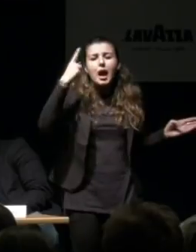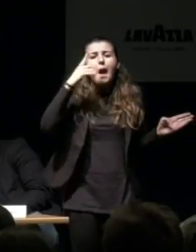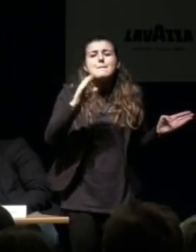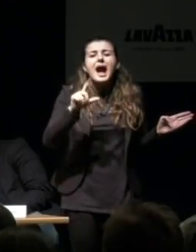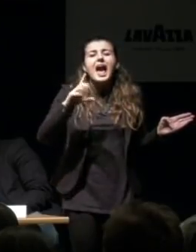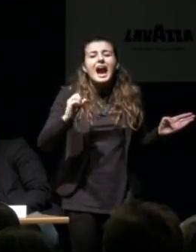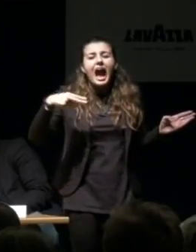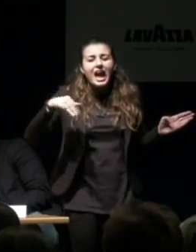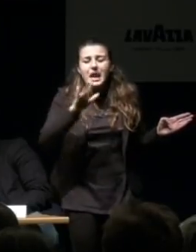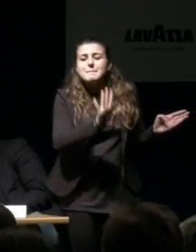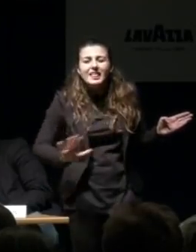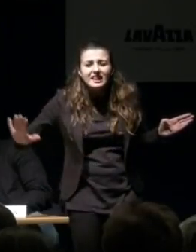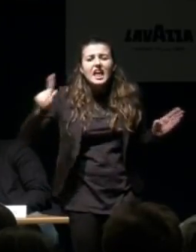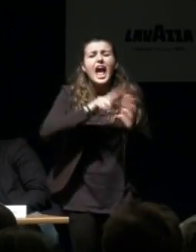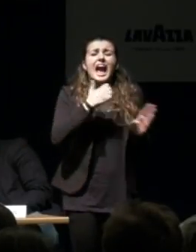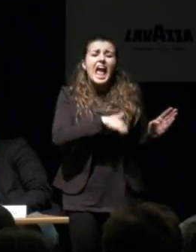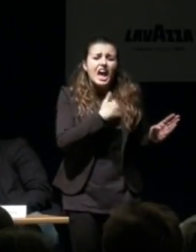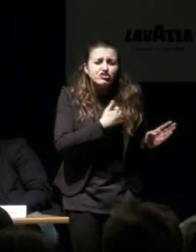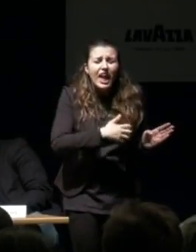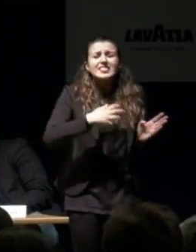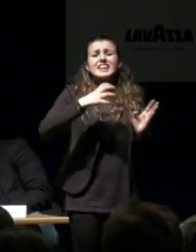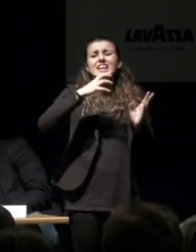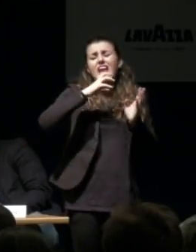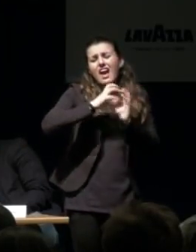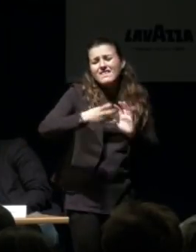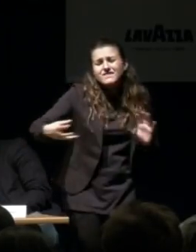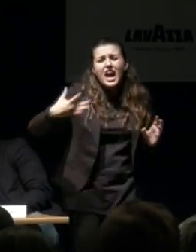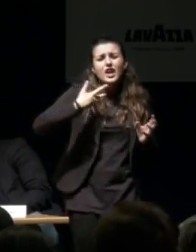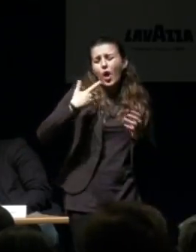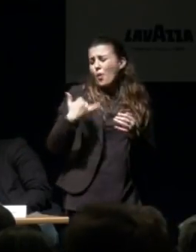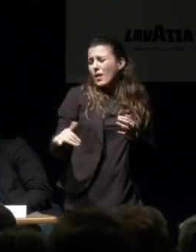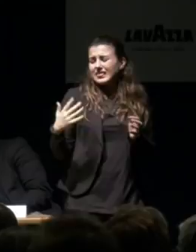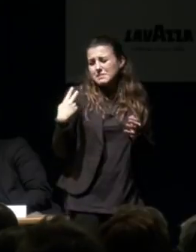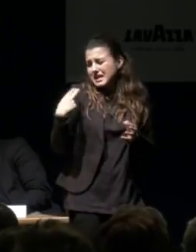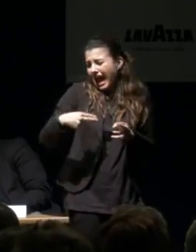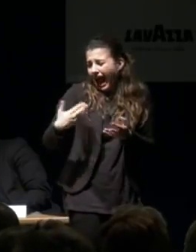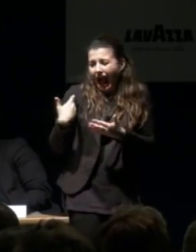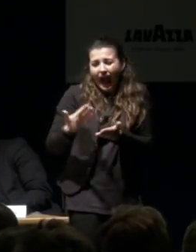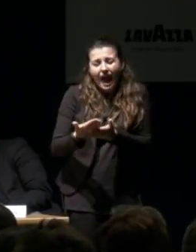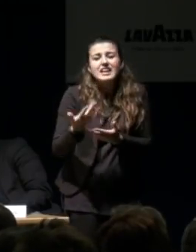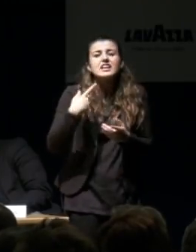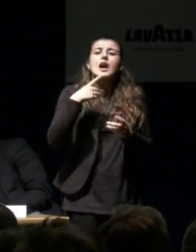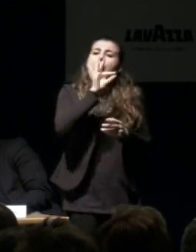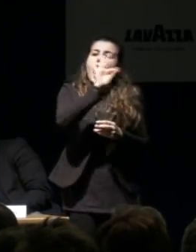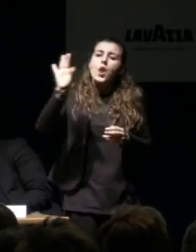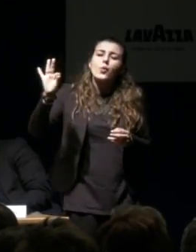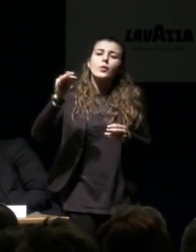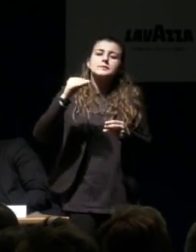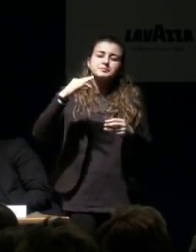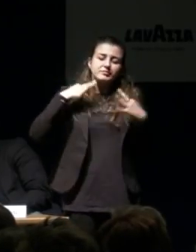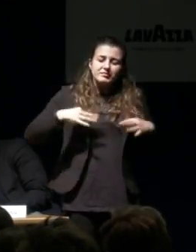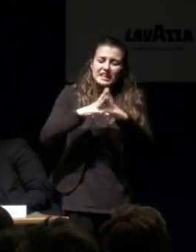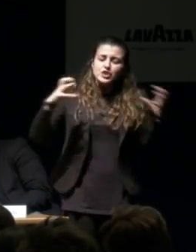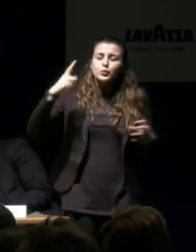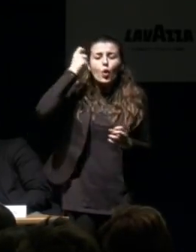mediterraneo ma per esempio anche l'argentina e per esempio negli ultimi anni per fortuna veniva chiamato da qualche istituto culturale